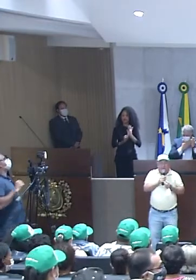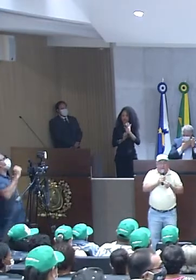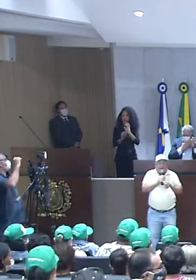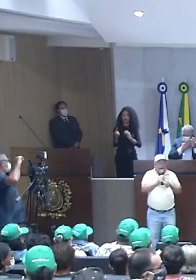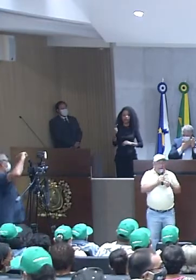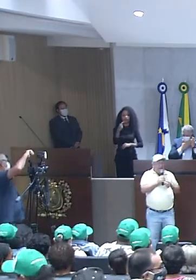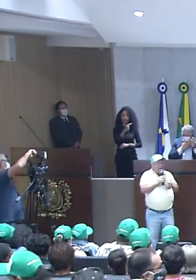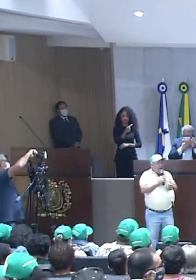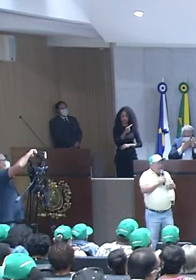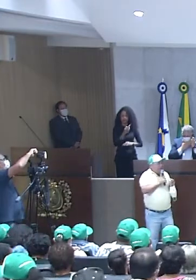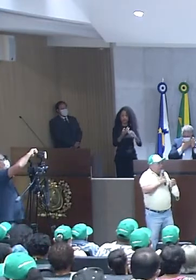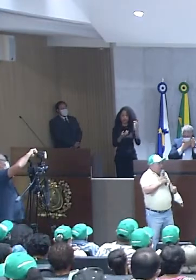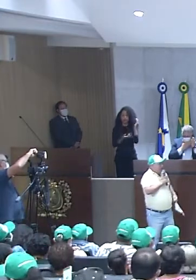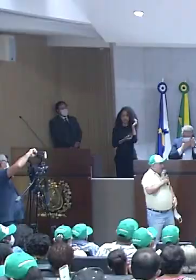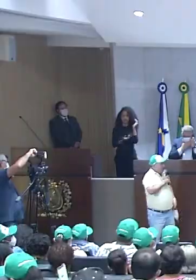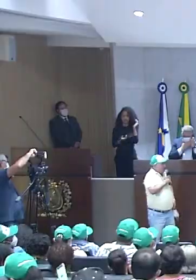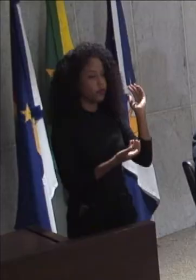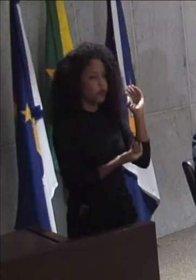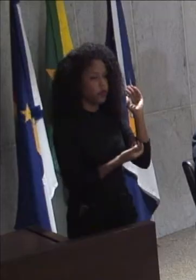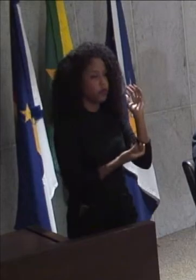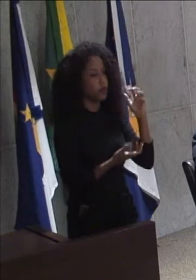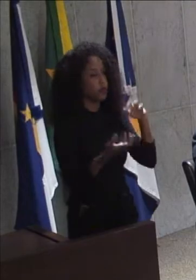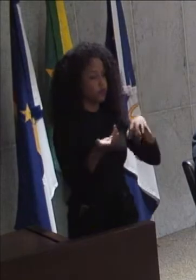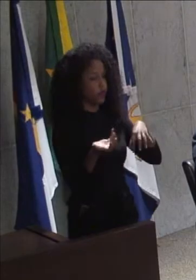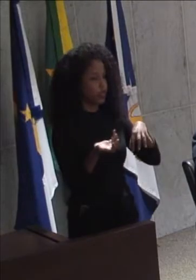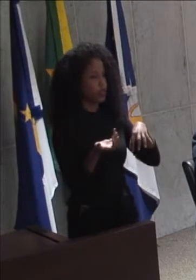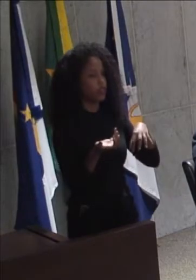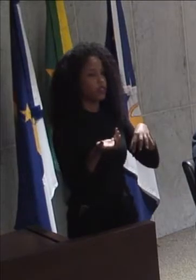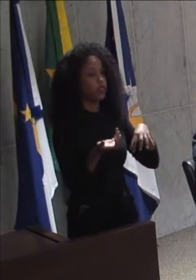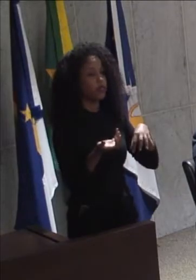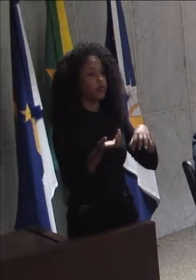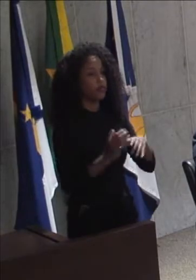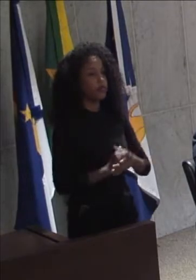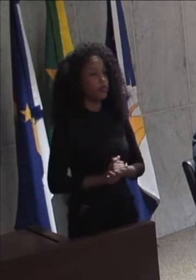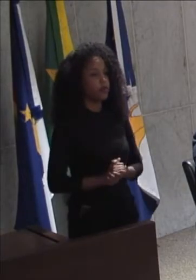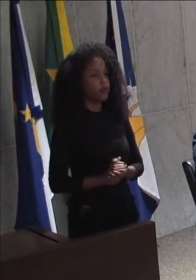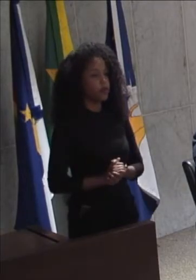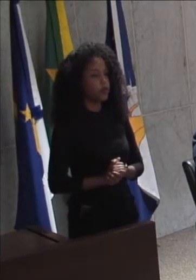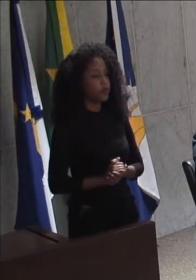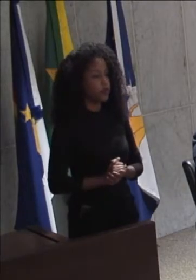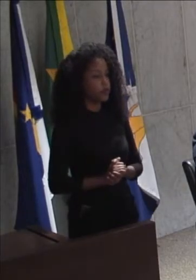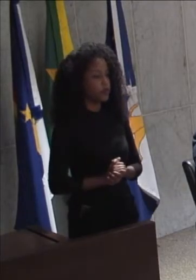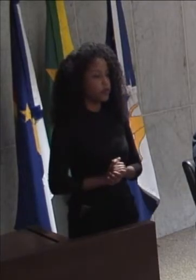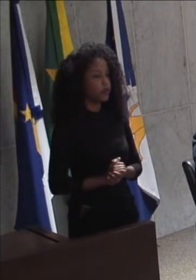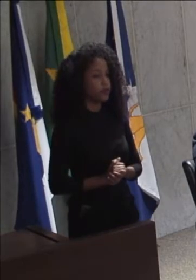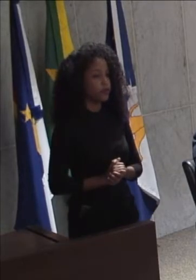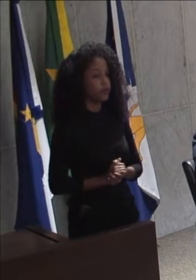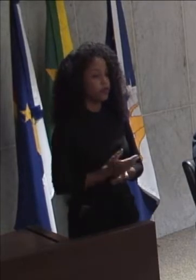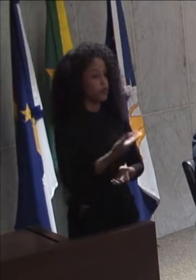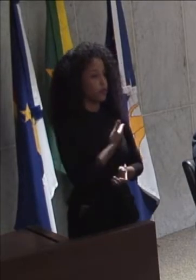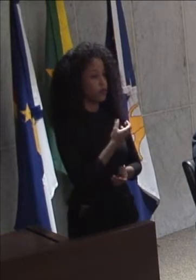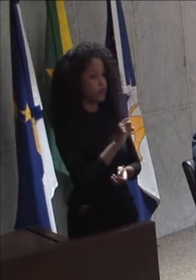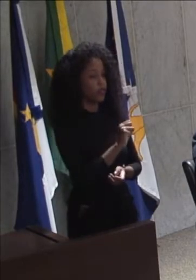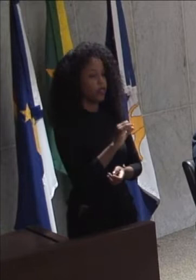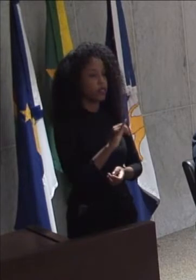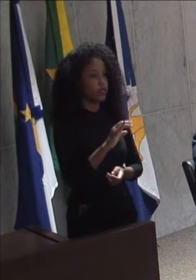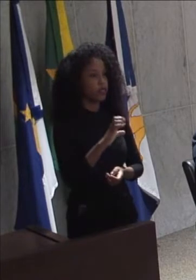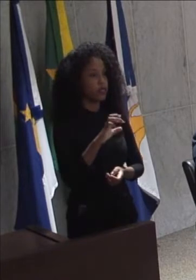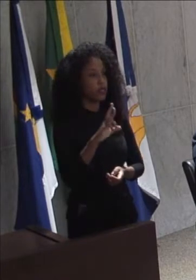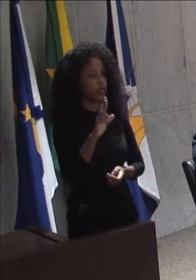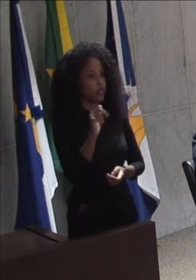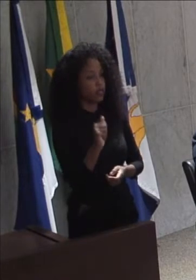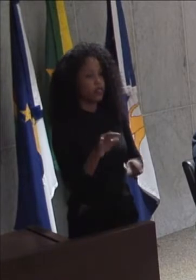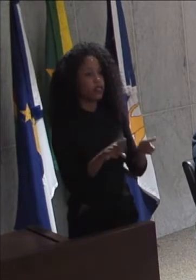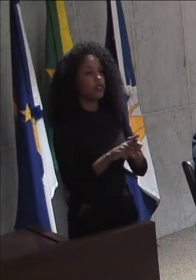na Assembleia, lá em Brasília, na Câmara dos Deputados, né, companheira Cissa e